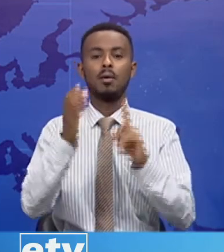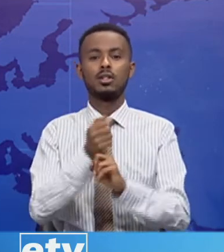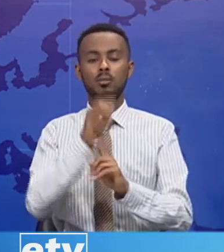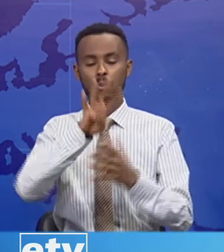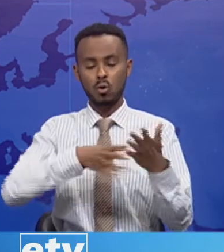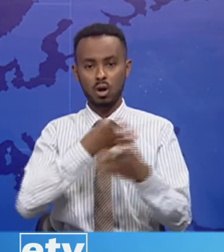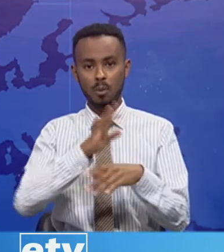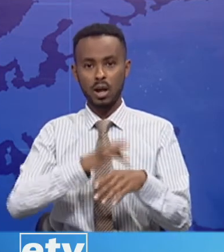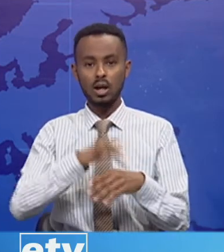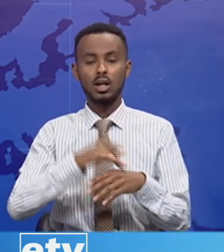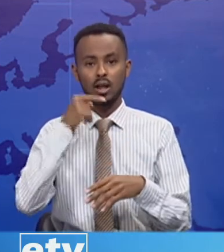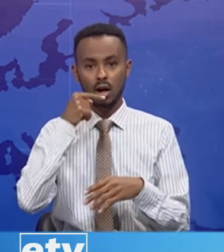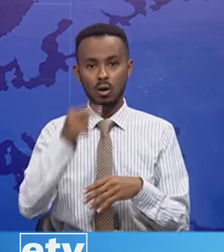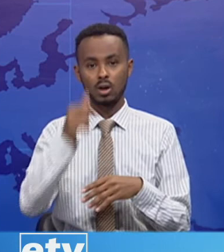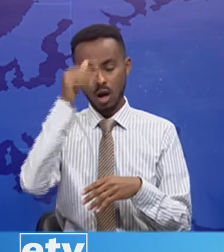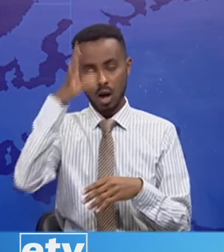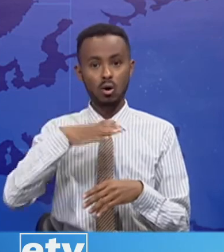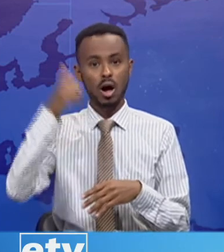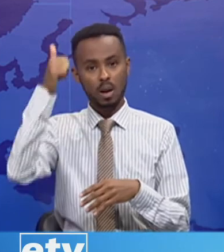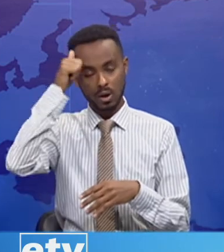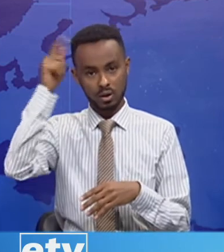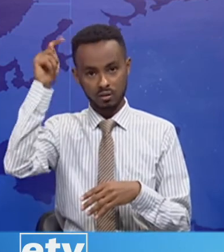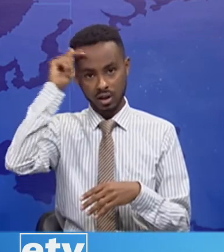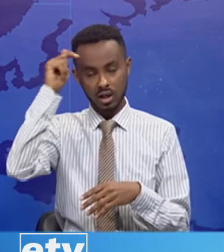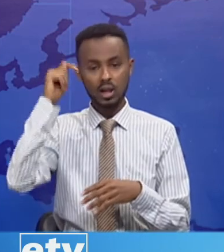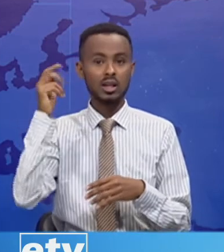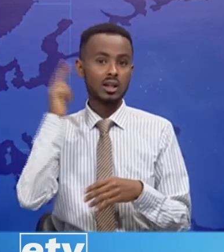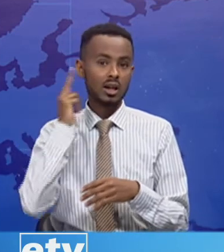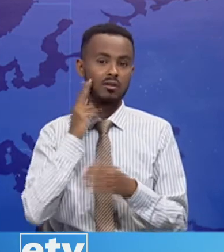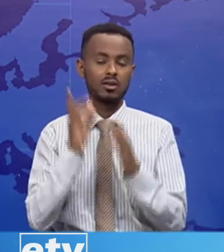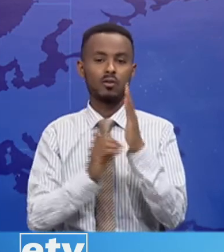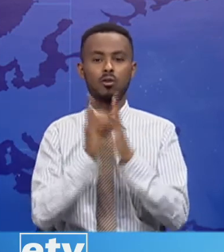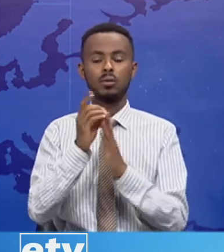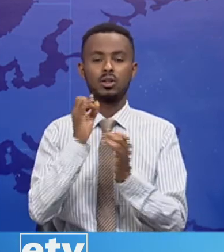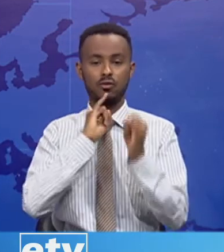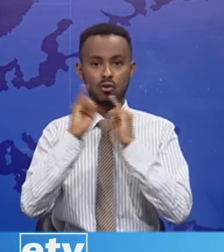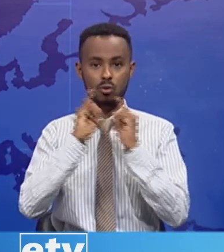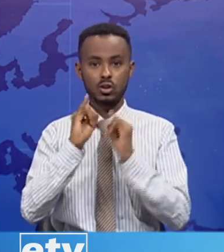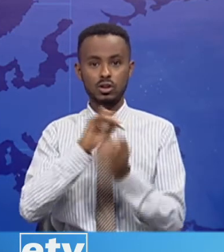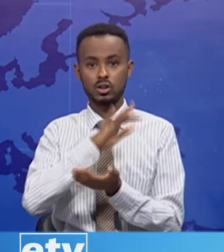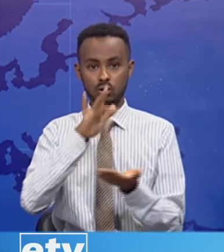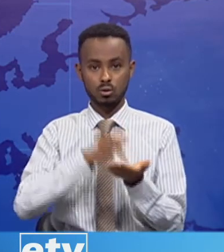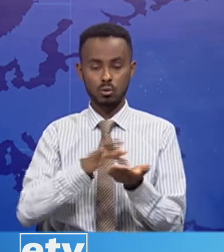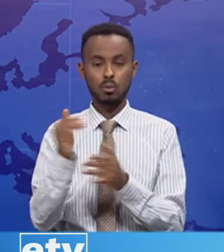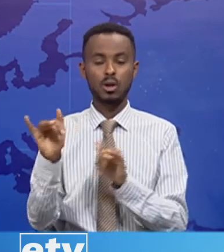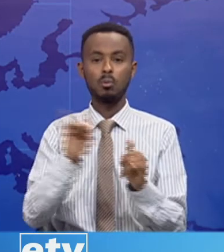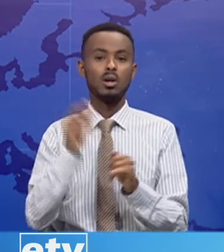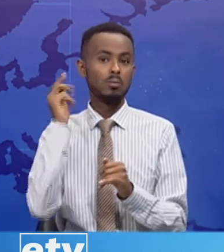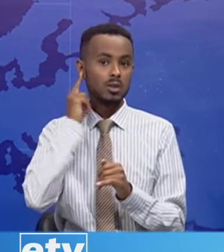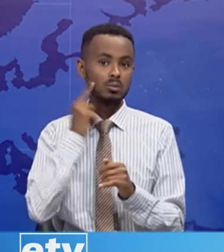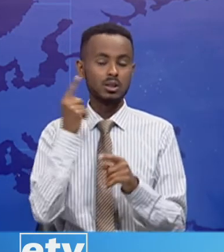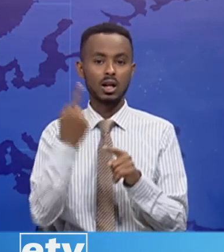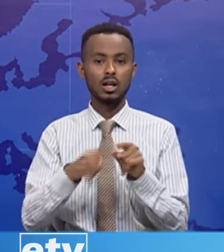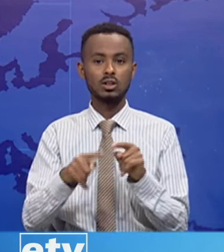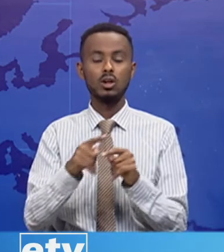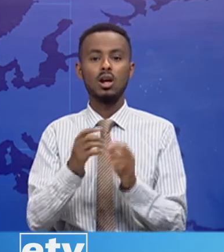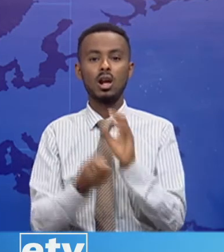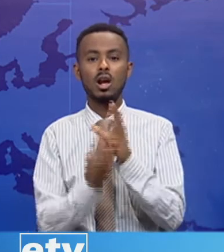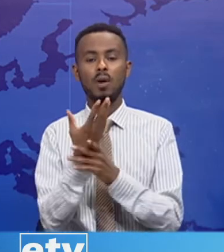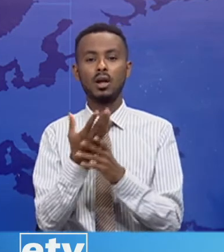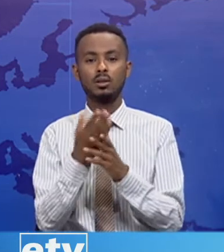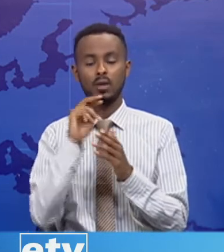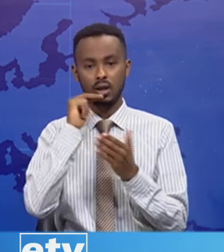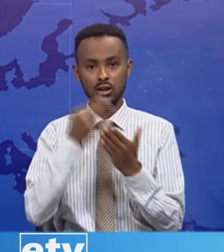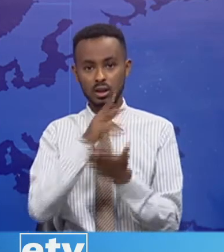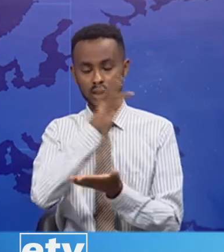ማስጨበጫ ፕሮግራም ላይ የተናገሩት አቶ አለማየሁ ተፈሪ የዴፍ ዴቨሎፕመንት ኢንፎርሜሽን ኢንስቲትዩት ወይም ደግሞ የመስማት የተሳናቸው ልማት